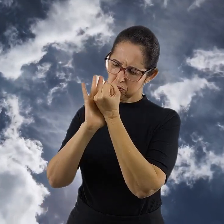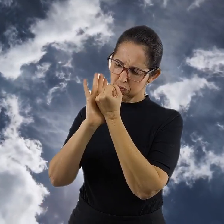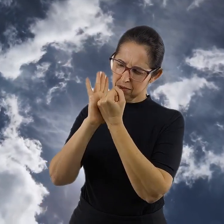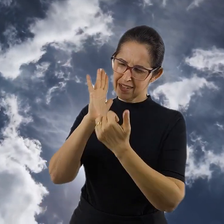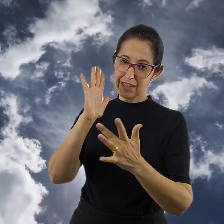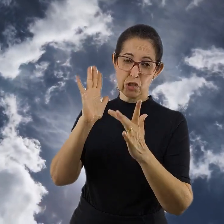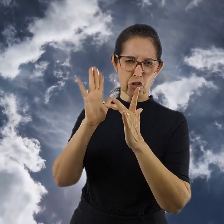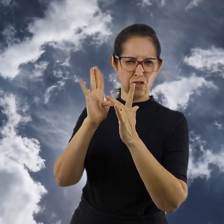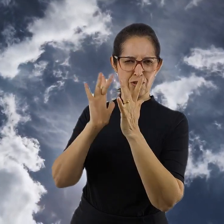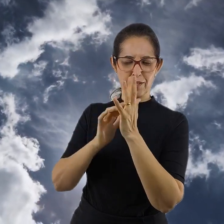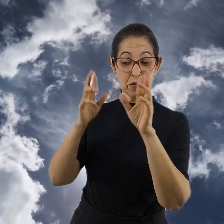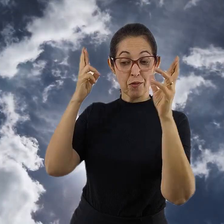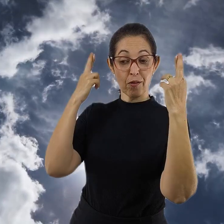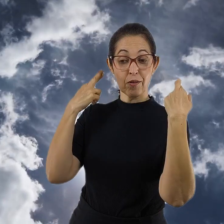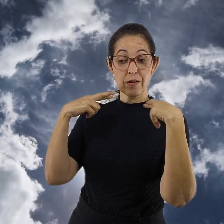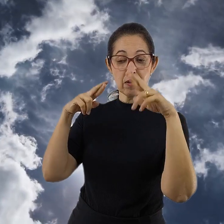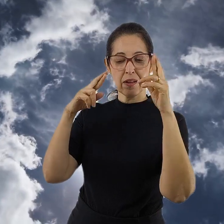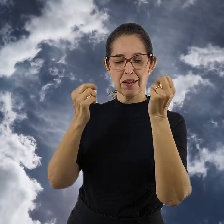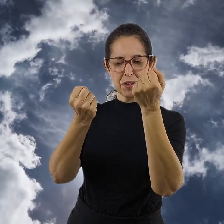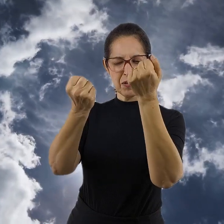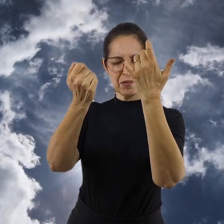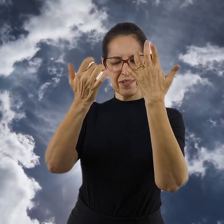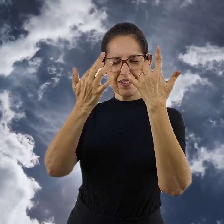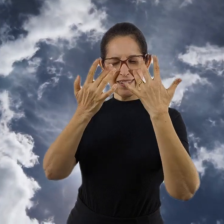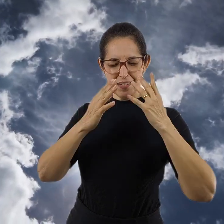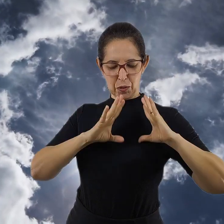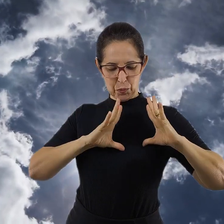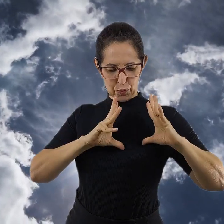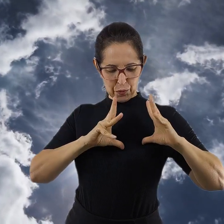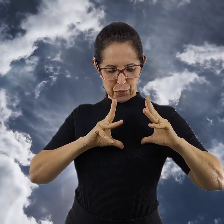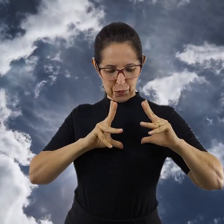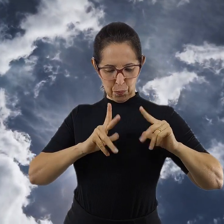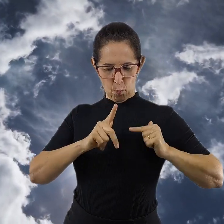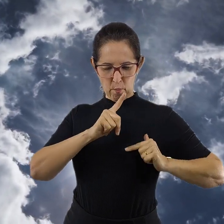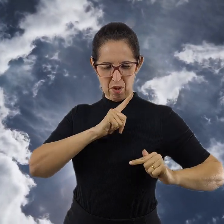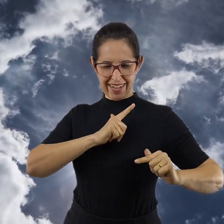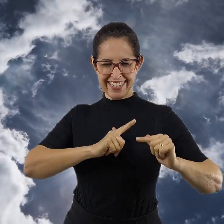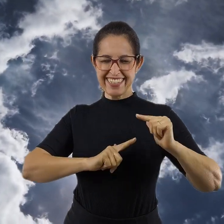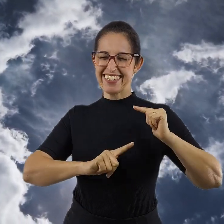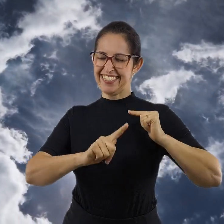lavados no sangue do Cordeiro,